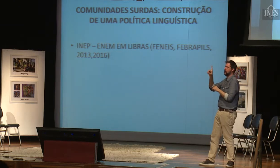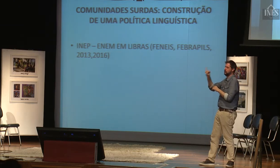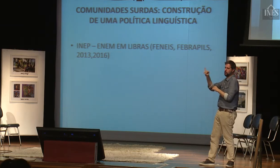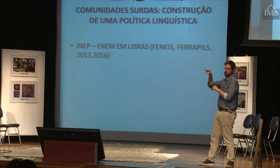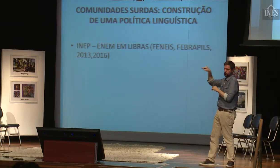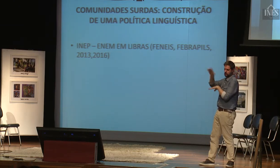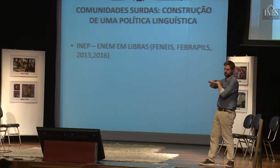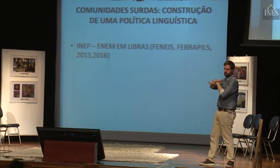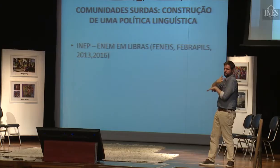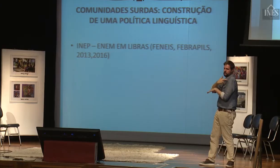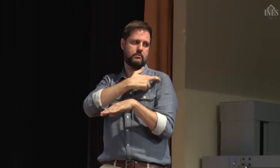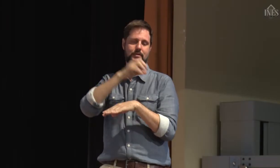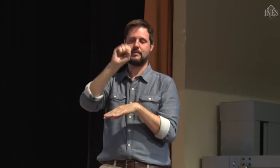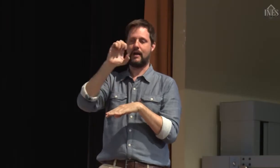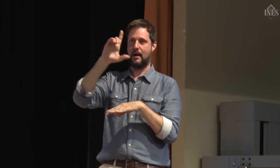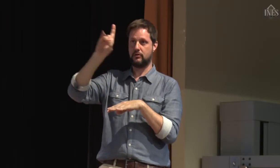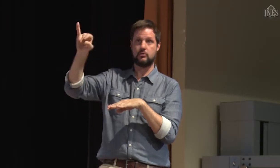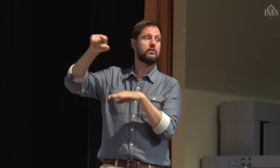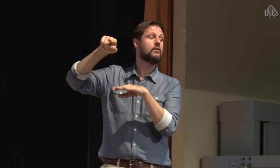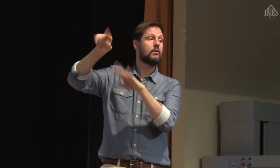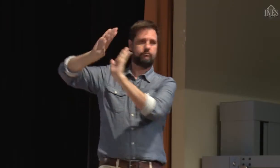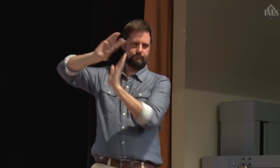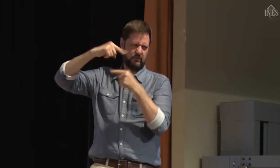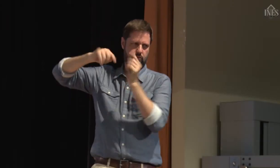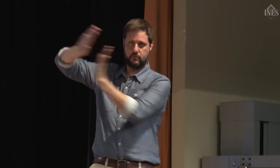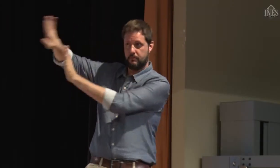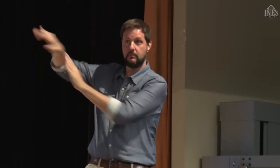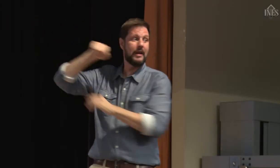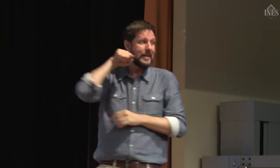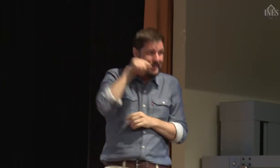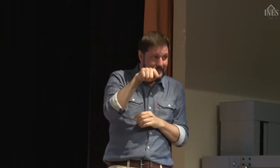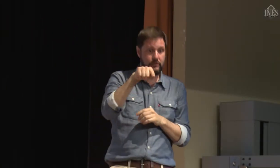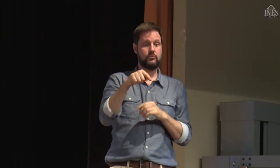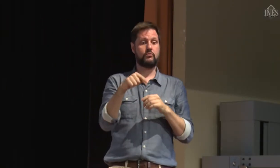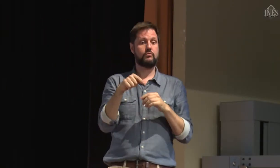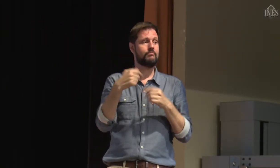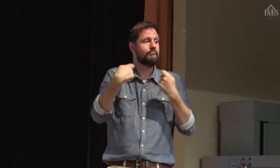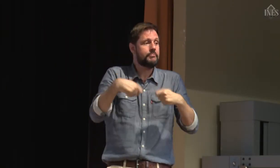deixa que você faça esse tipo de escolha. E a CKD é que seria responsável por isso.